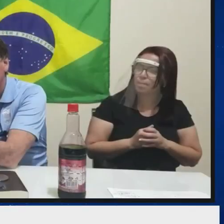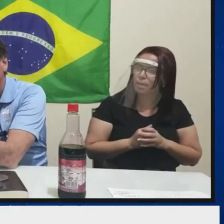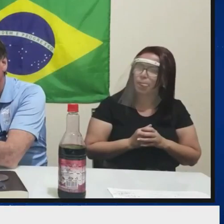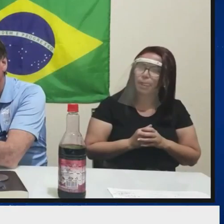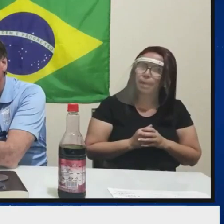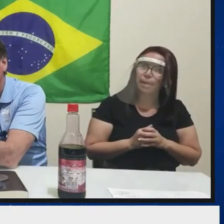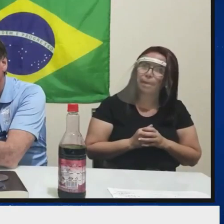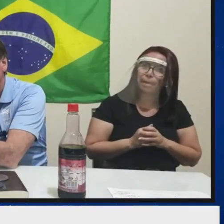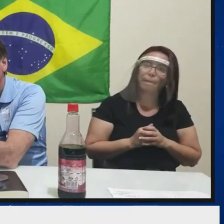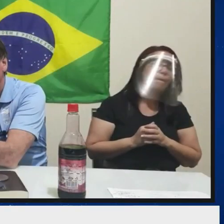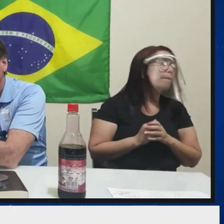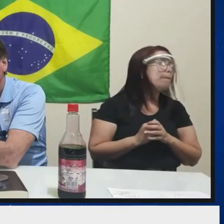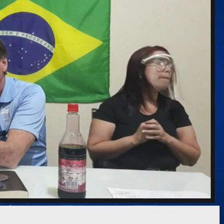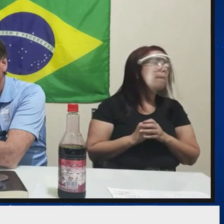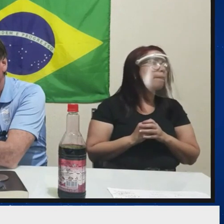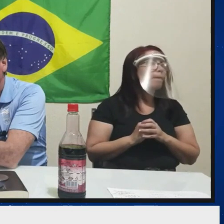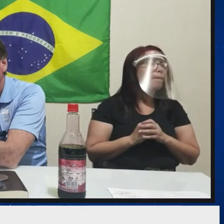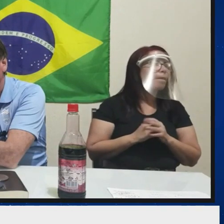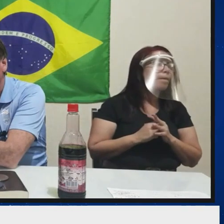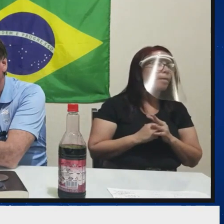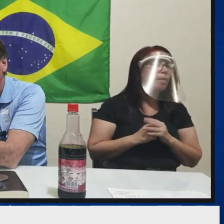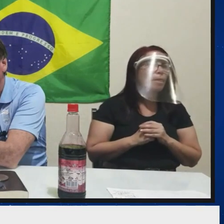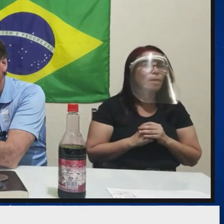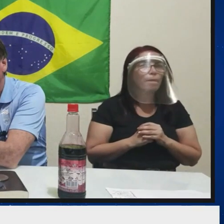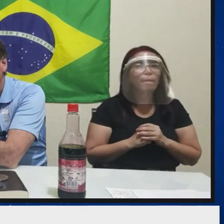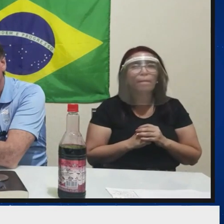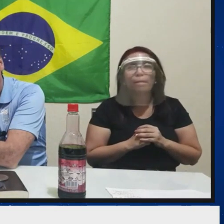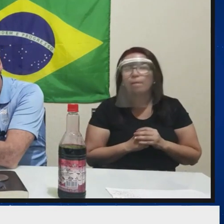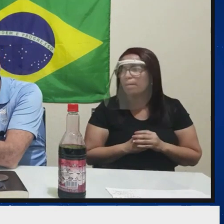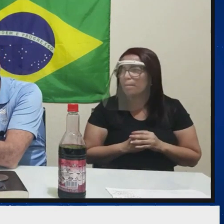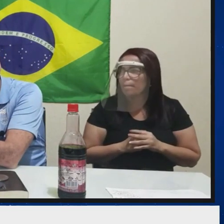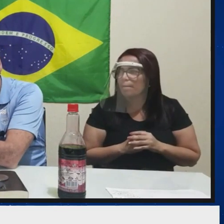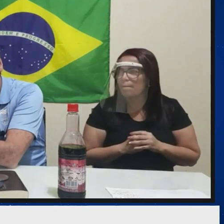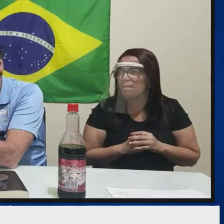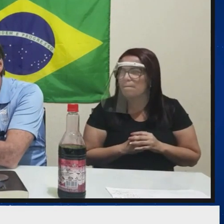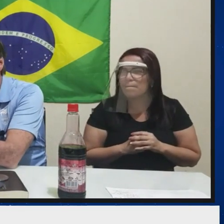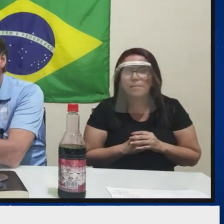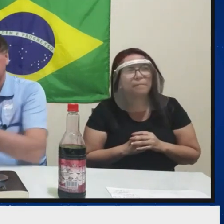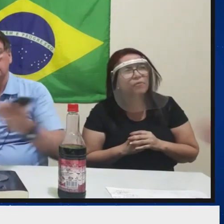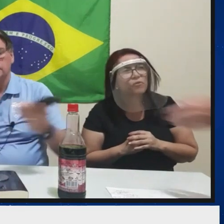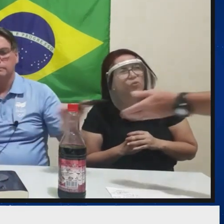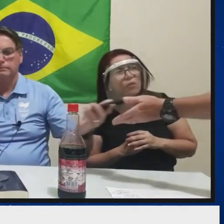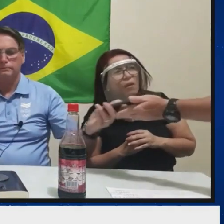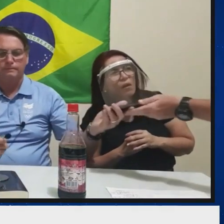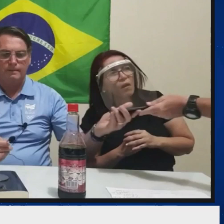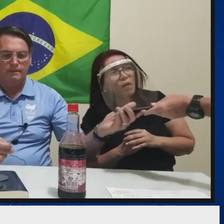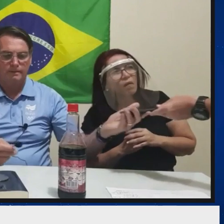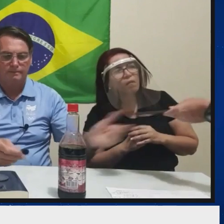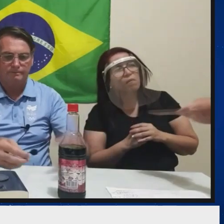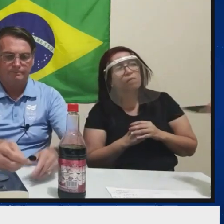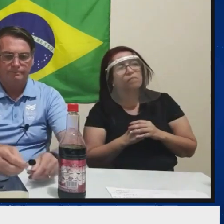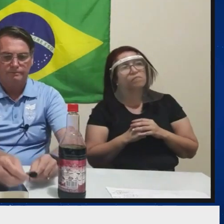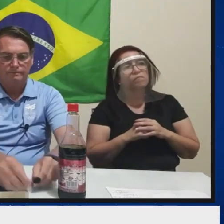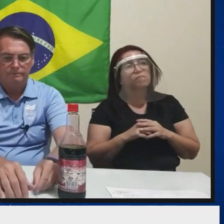ministro. Ministro, qual a participação do ministério que o senhor chefia nessa